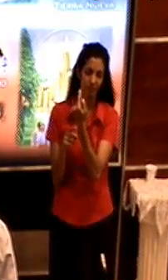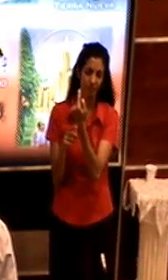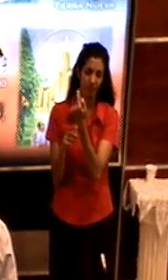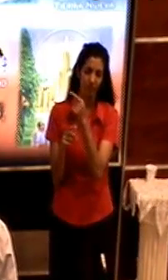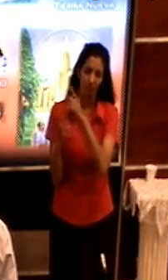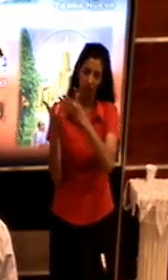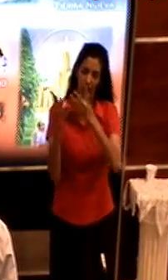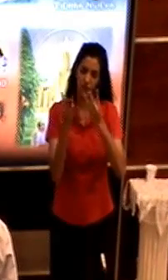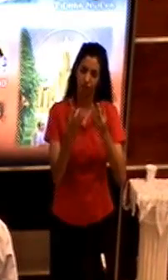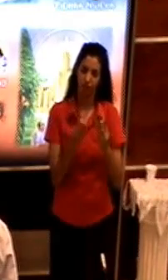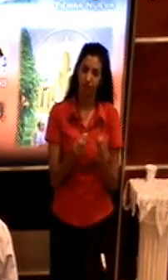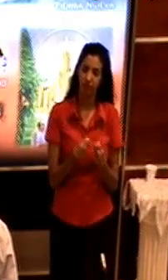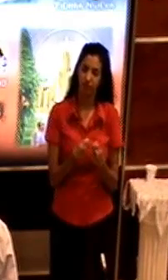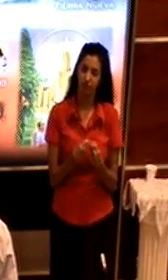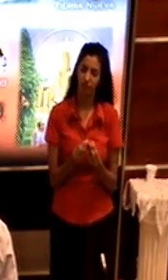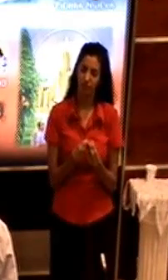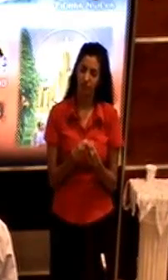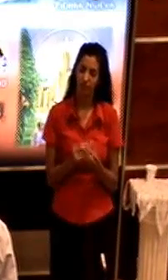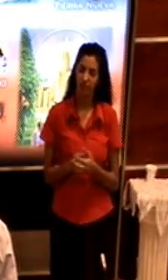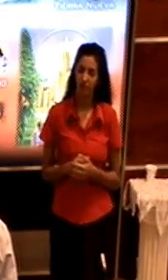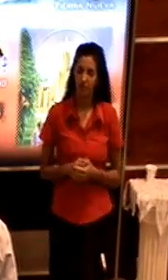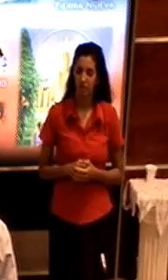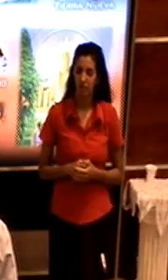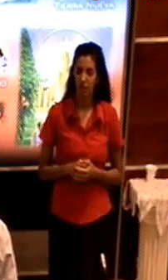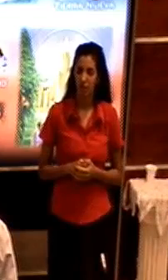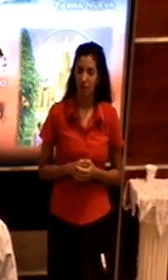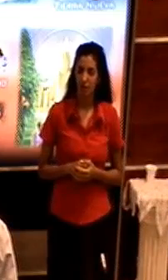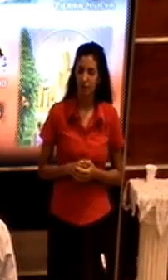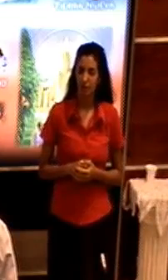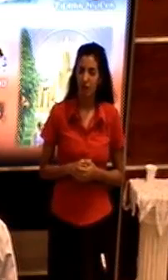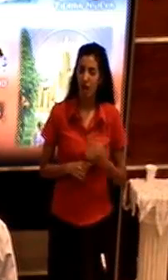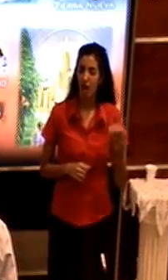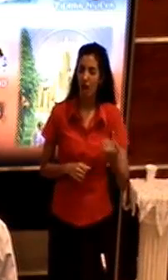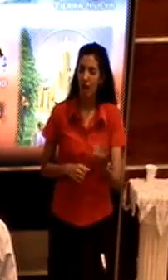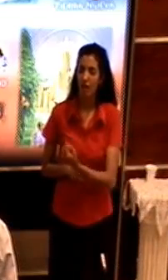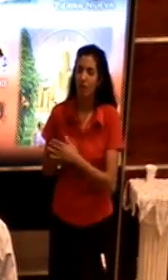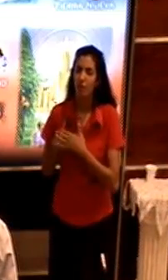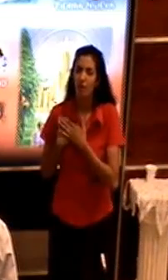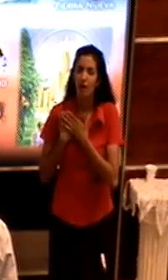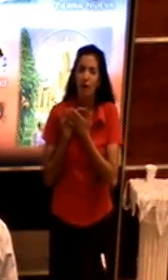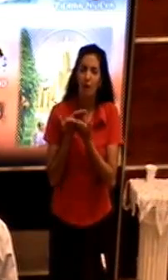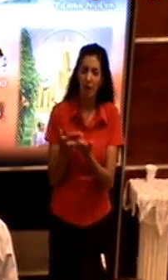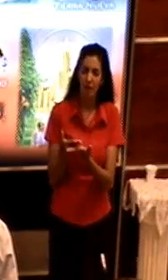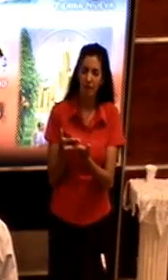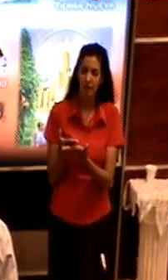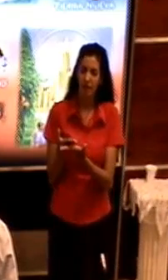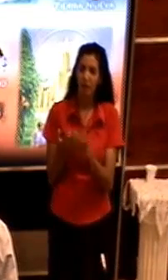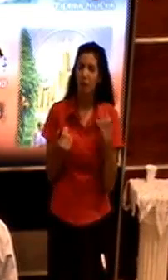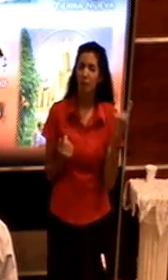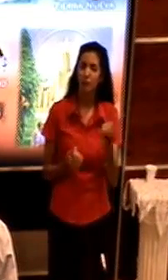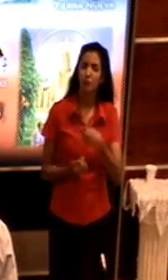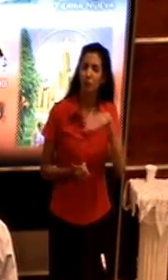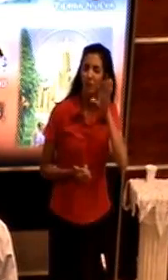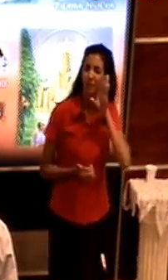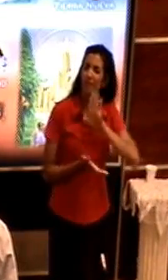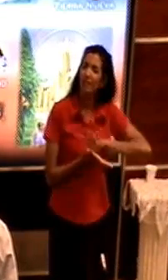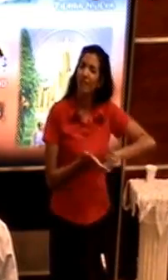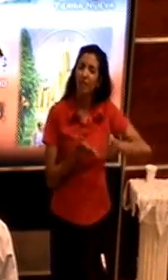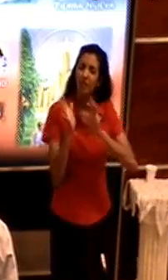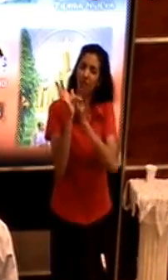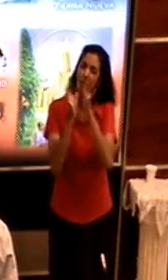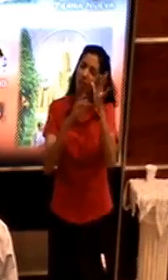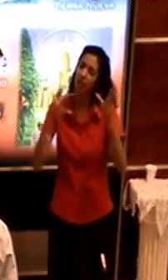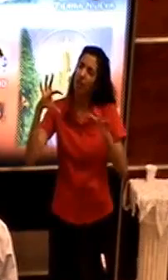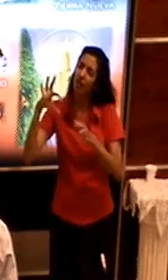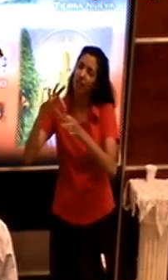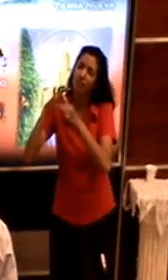eterna, Señor. Lo hiciste por amor, para que dejemos el pecado y nos aferremos de